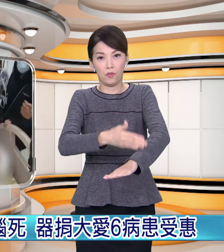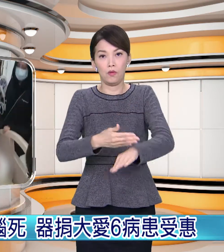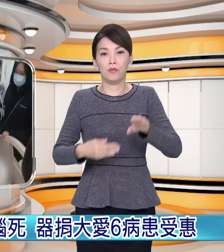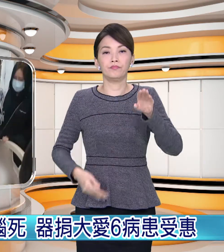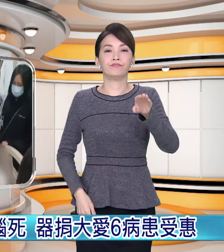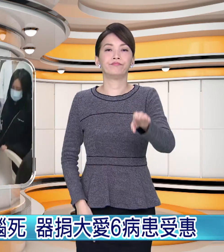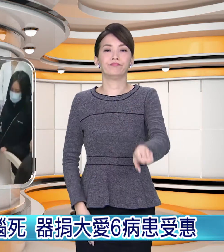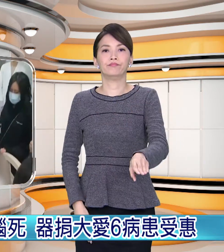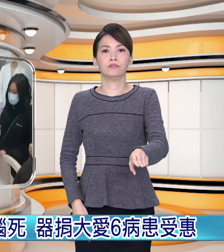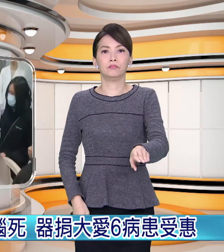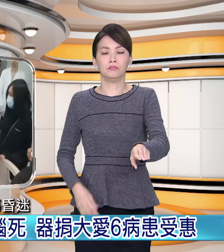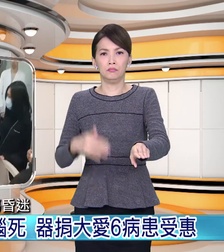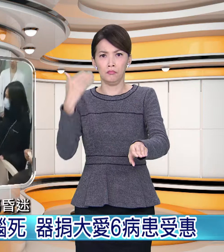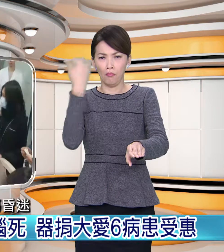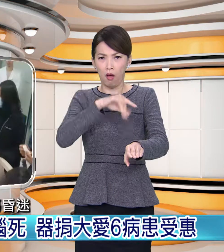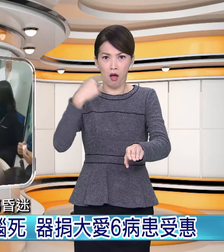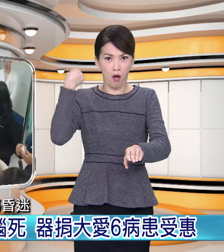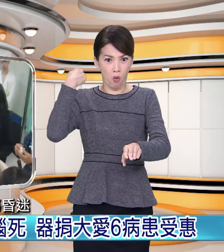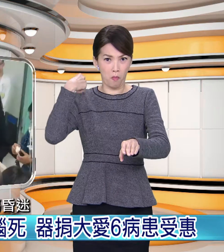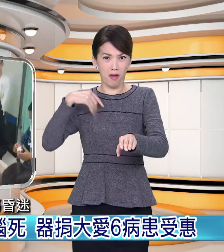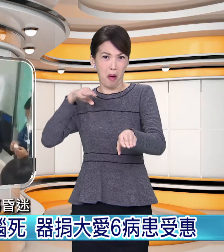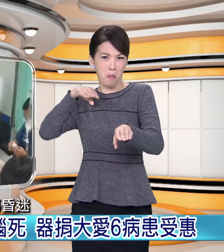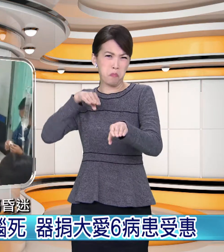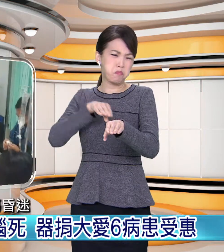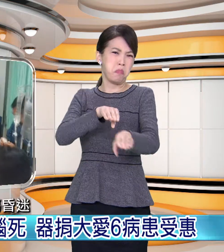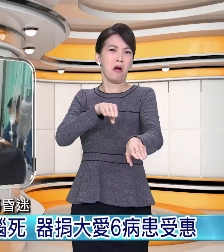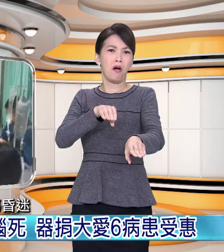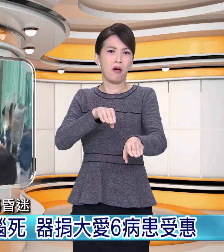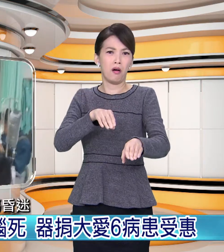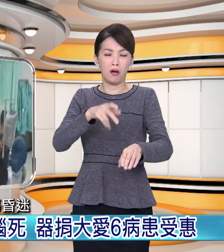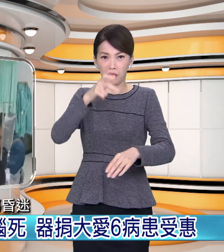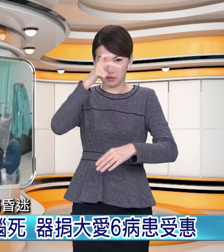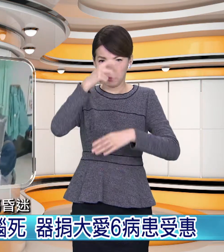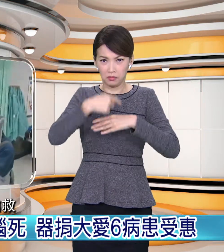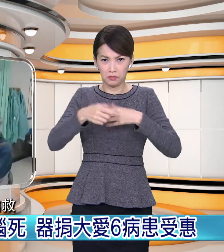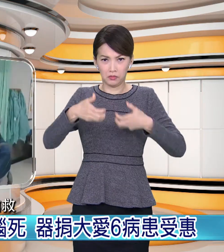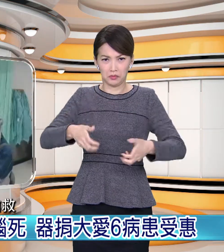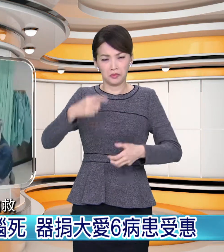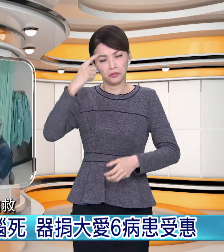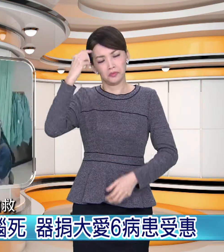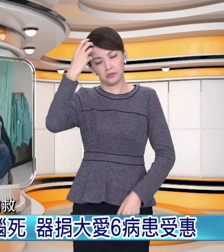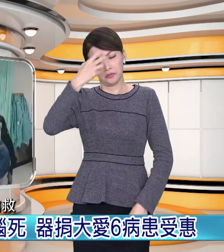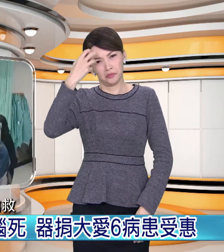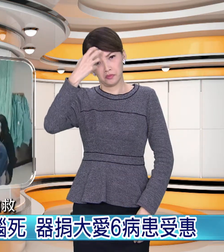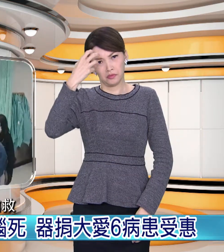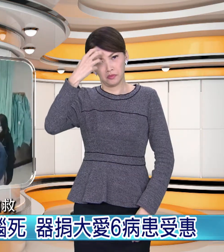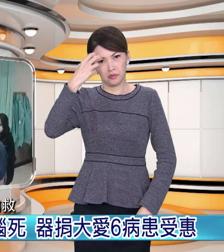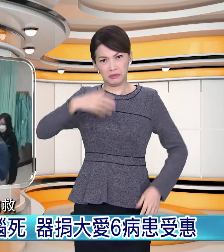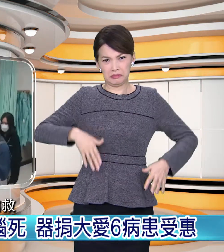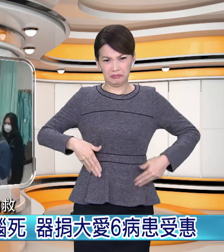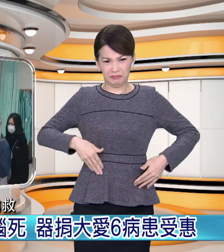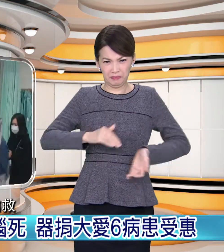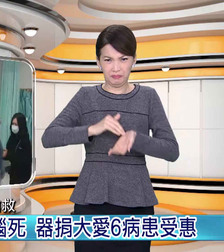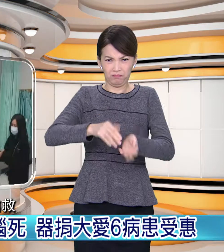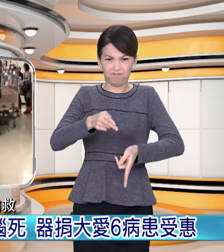理交通事故，遭到后车追撞重伤昏迷，而经过了紧急手术的抢